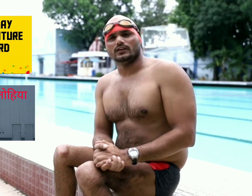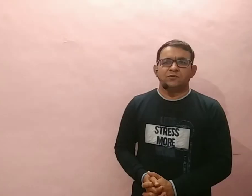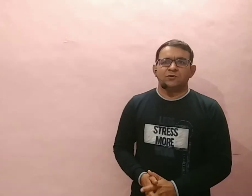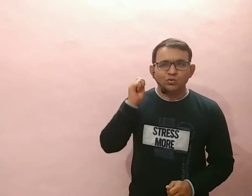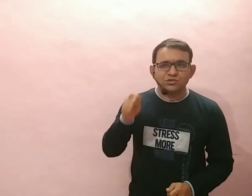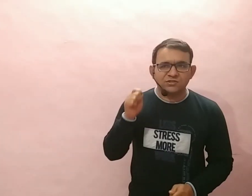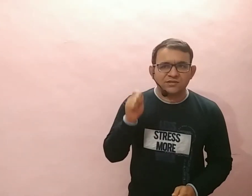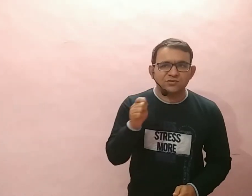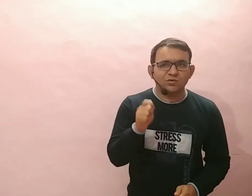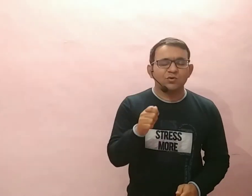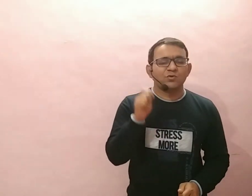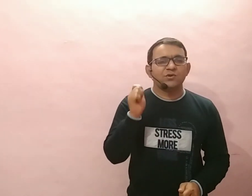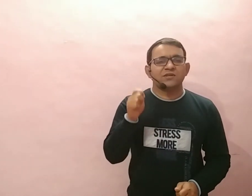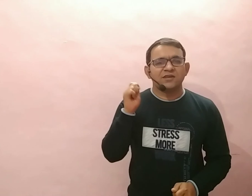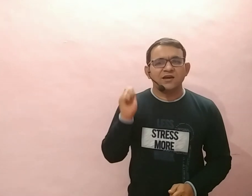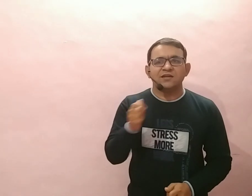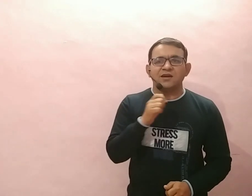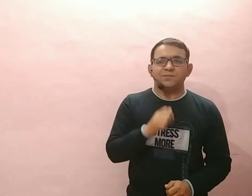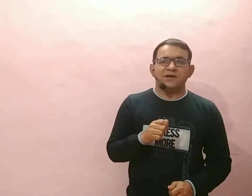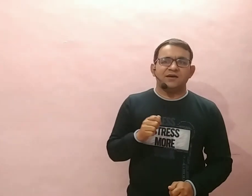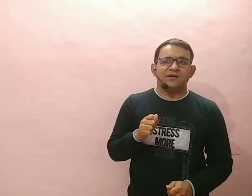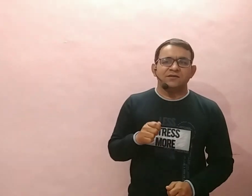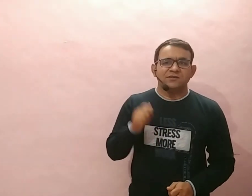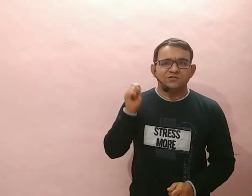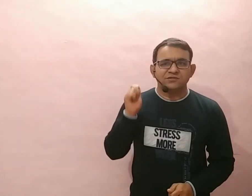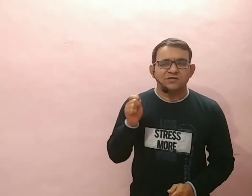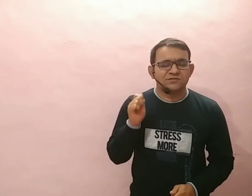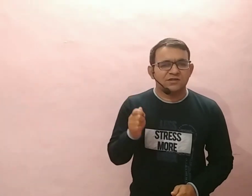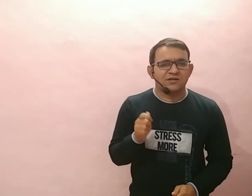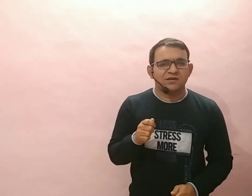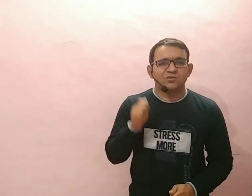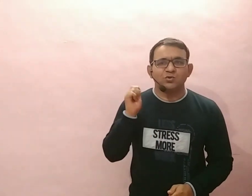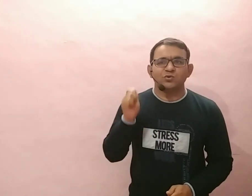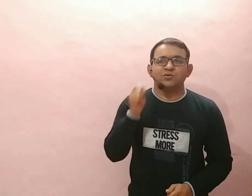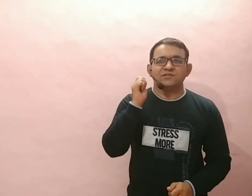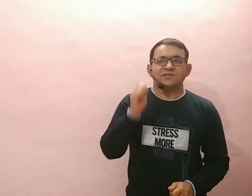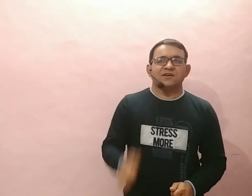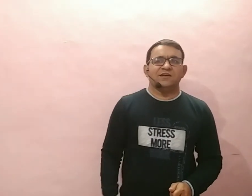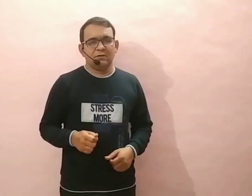उस शख्स को कोई क्या गिरा पाया जिसे चलना ठोकरों ने सिखाया।